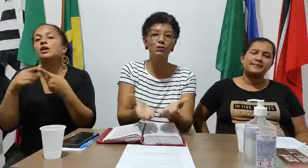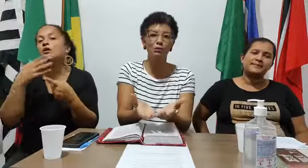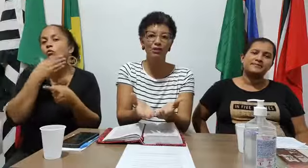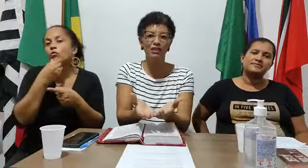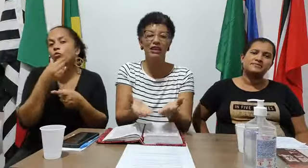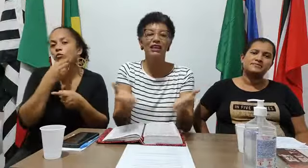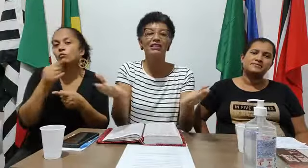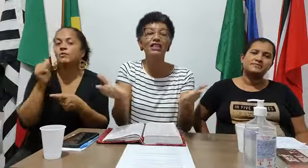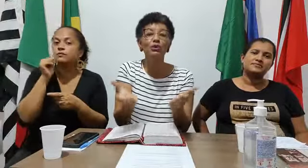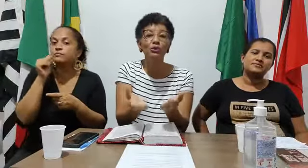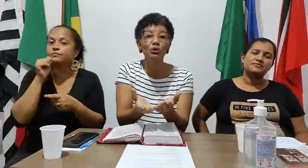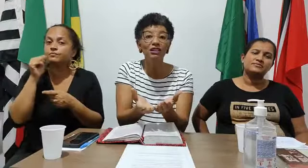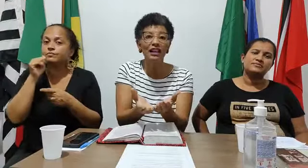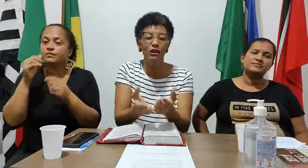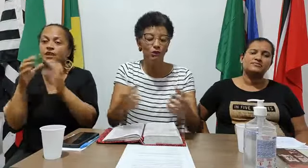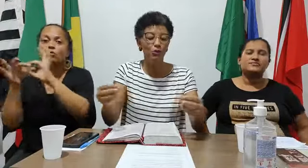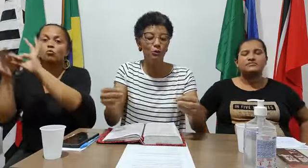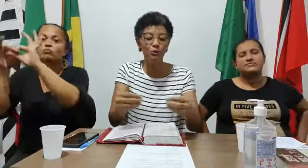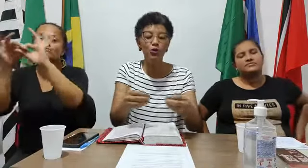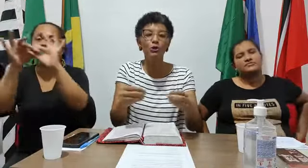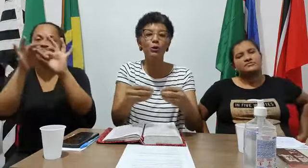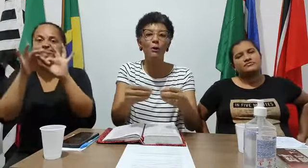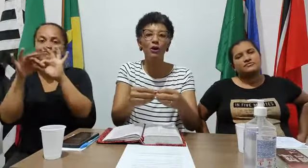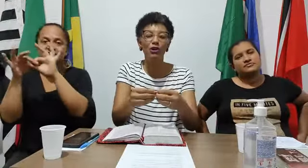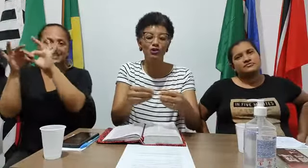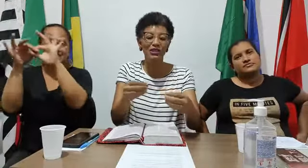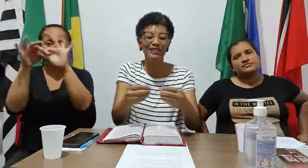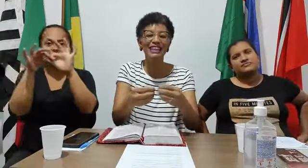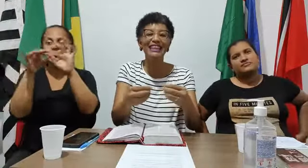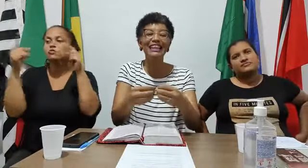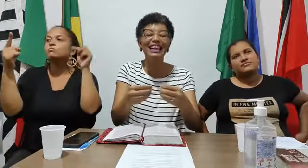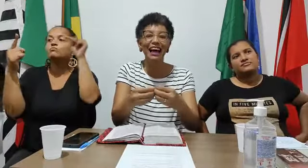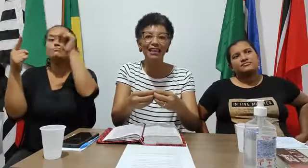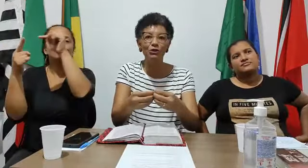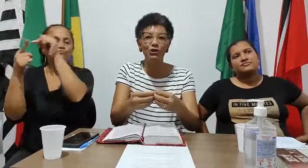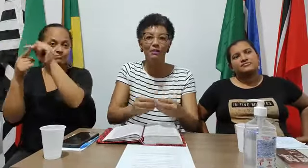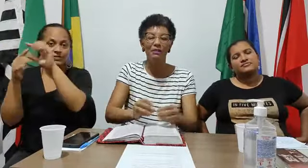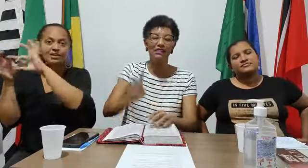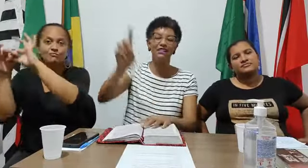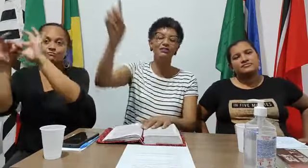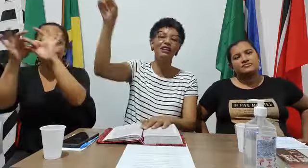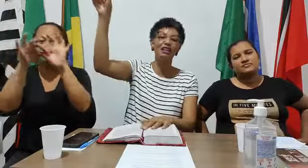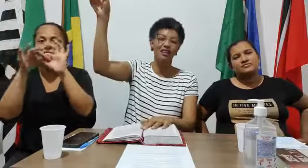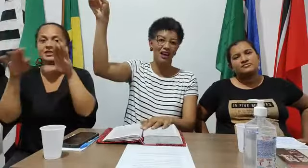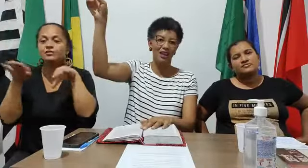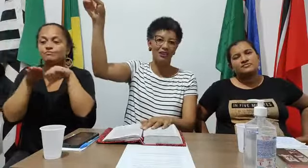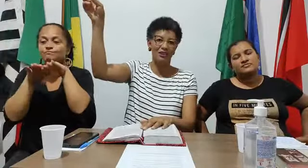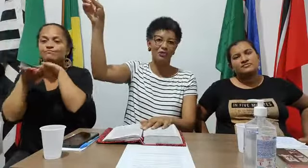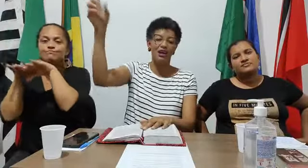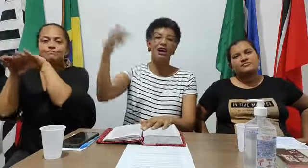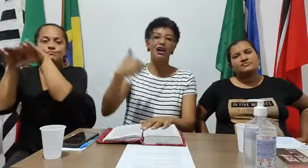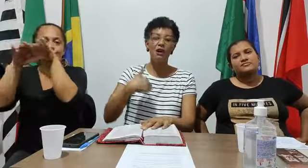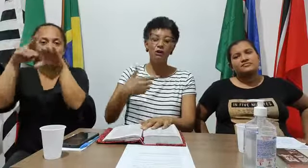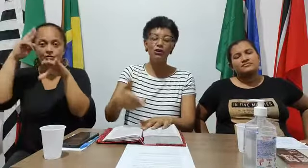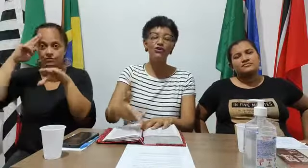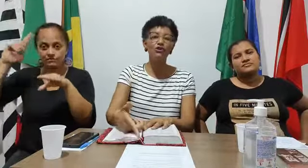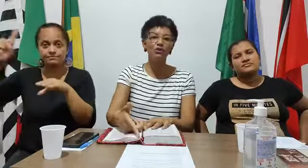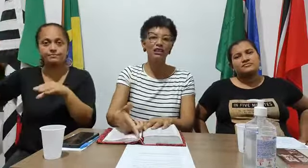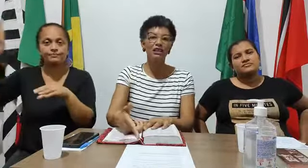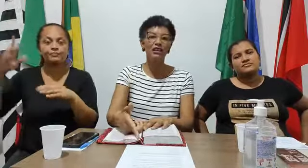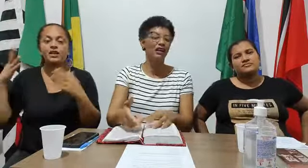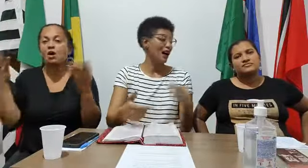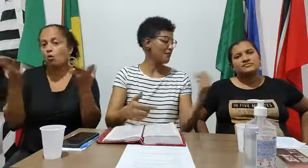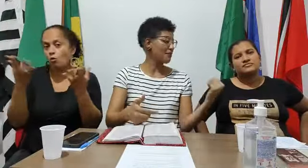marido e esposa, se unem, os seus propósitos estão interligados para servirem a Deus. Eu hoje